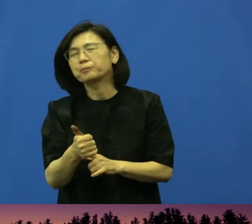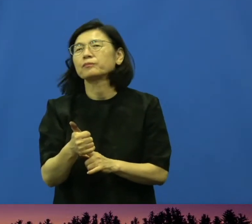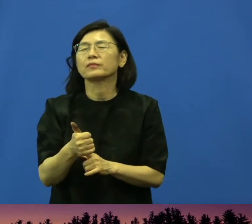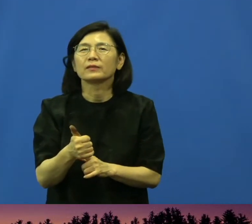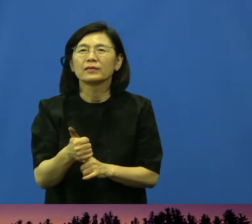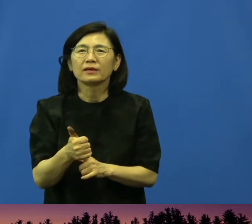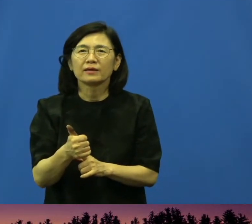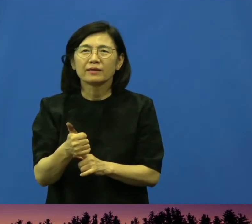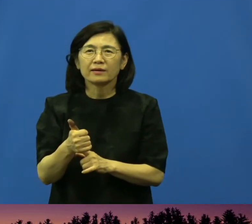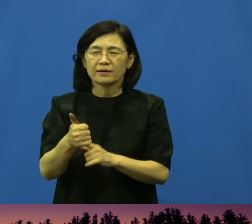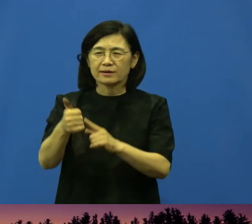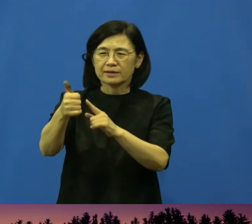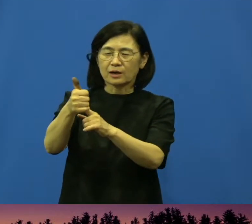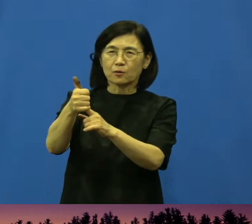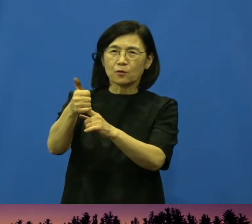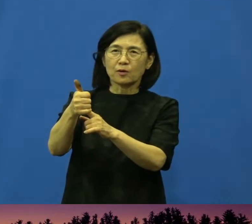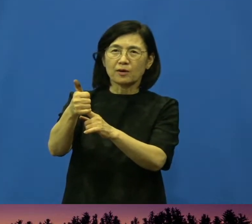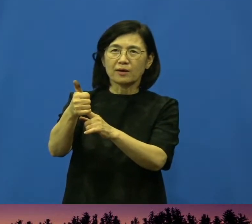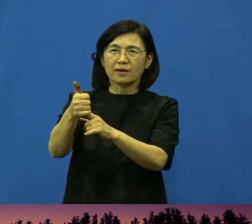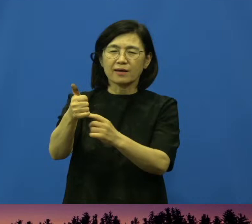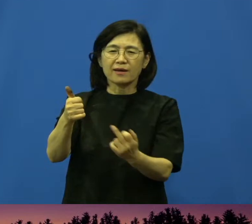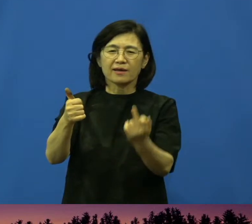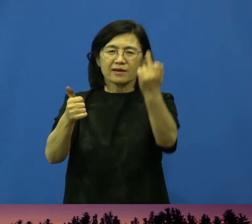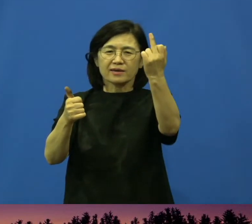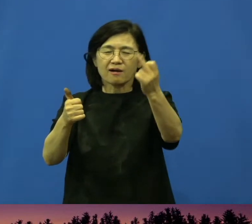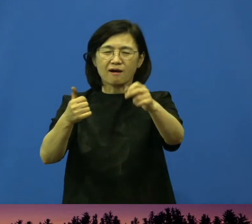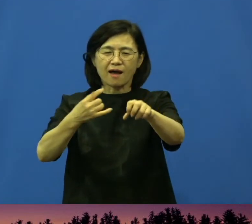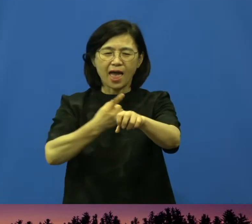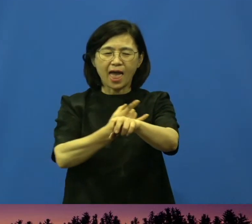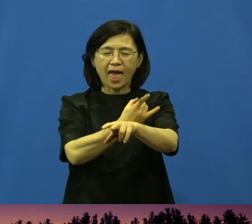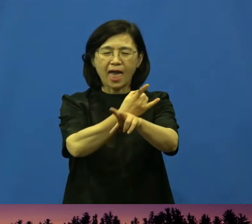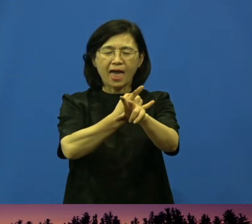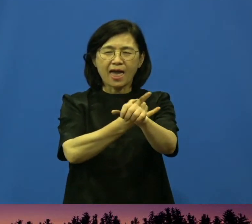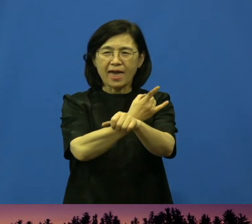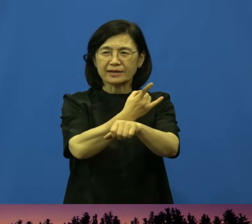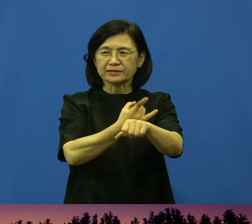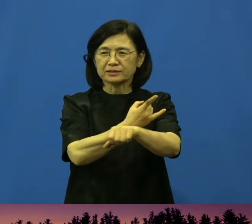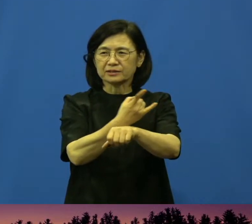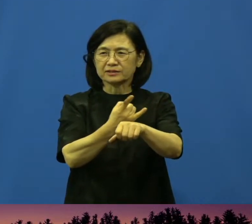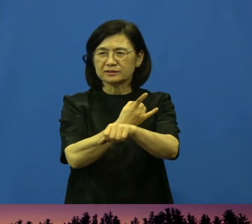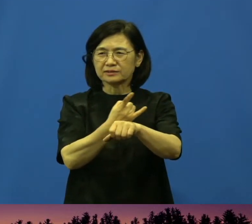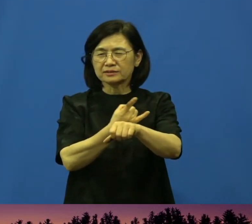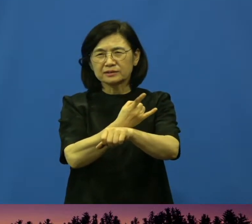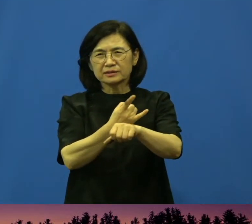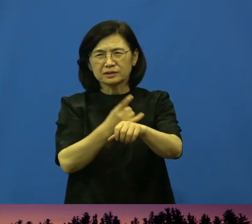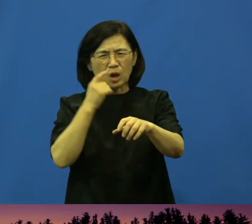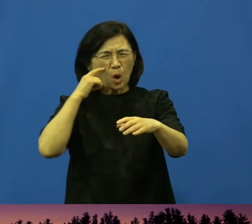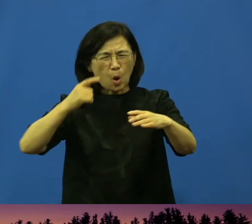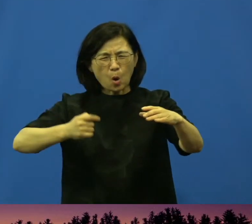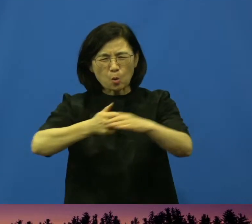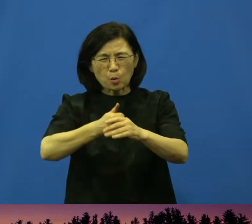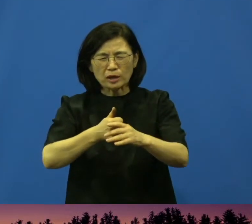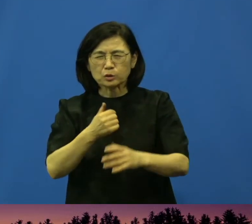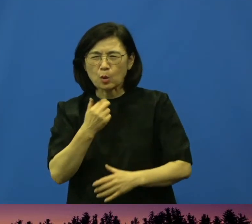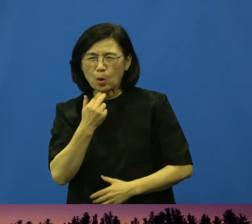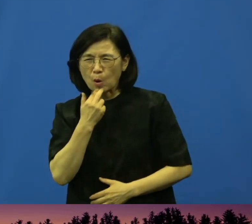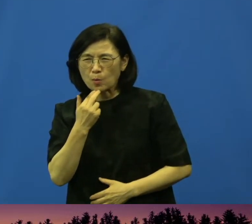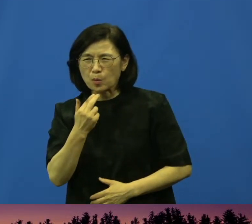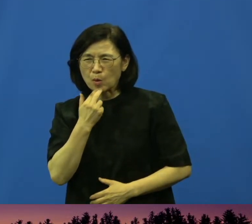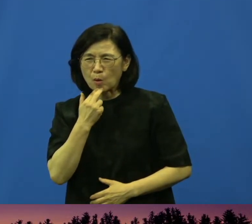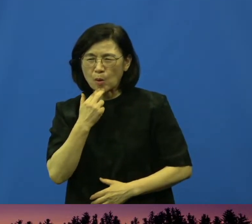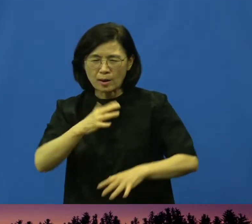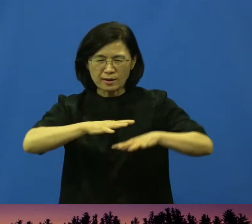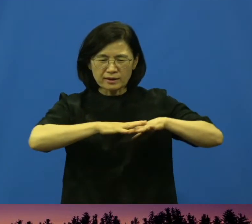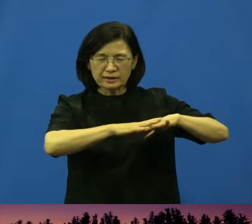그 야곱에 비해서는 형에서는 굉장히 순진한 사람이에요. 그런 둘의 사람이라고 그러잖아요. 사냥하고,